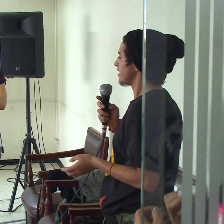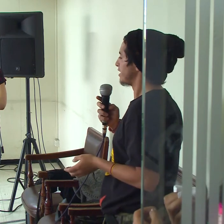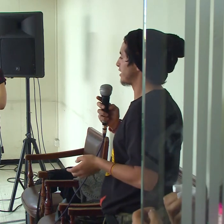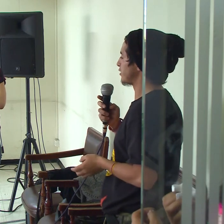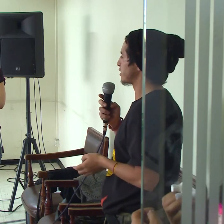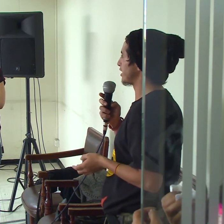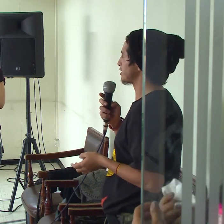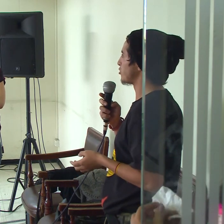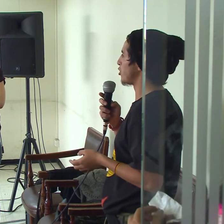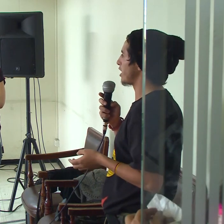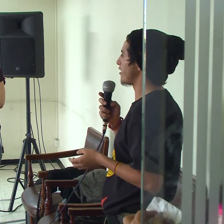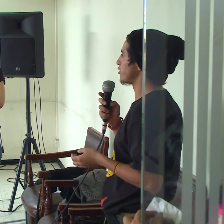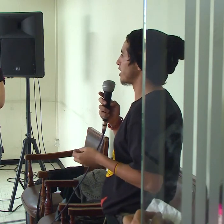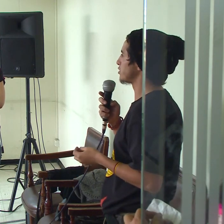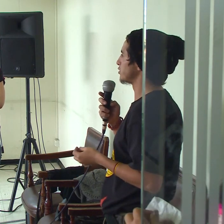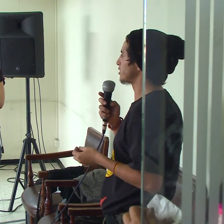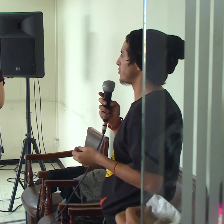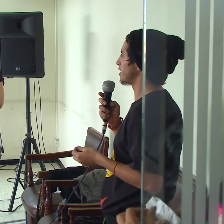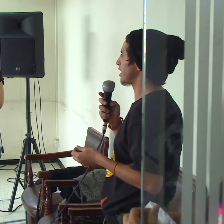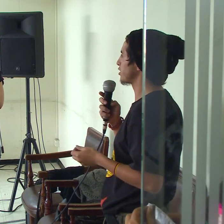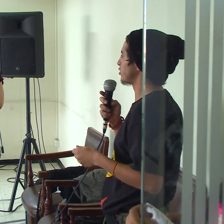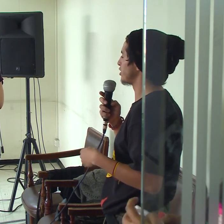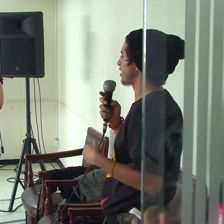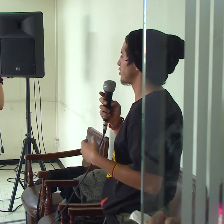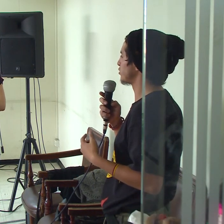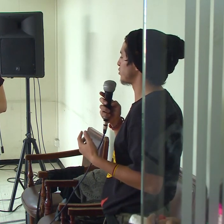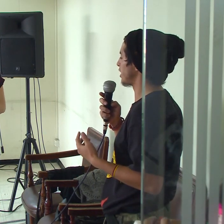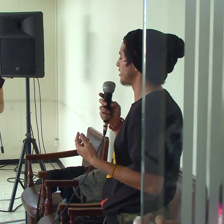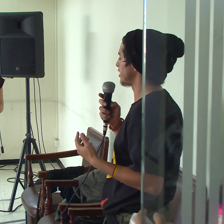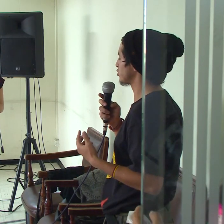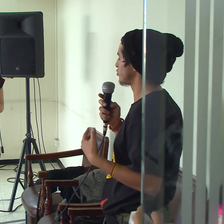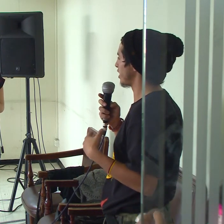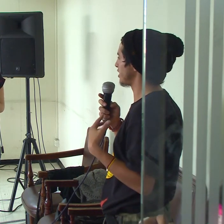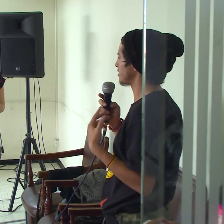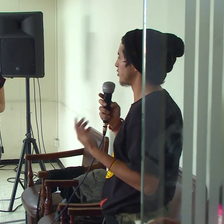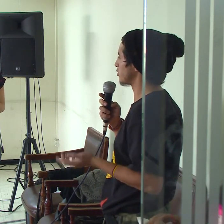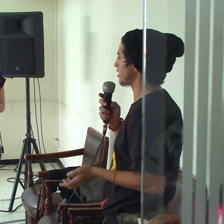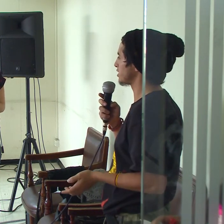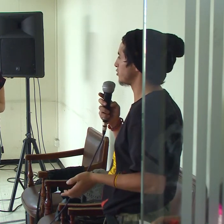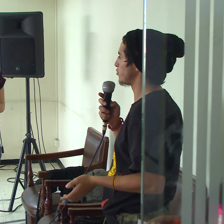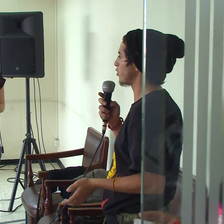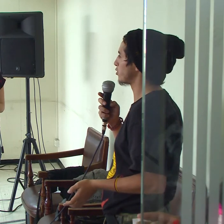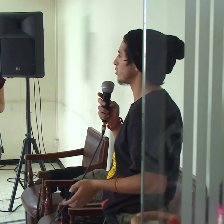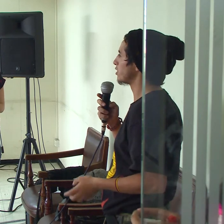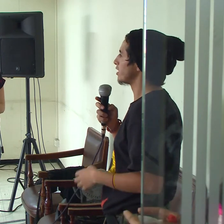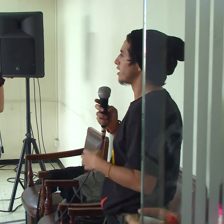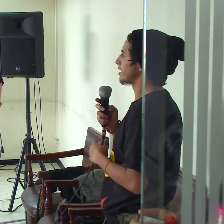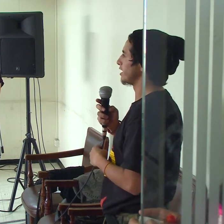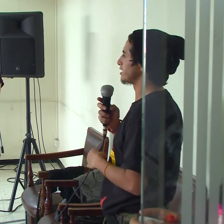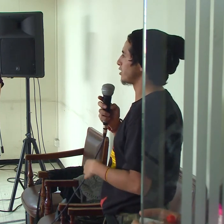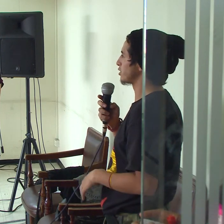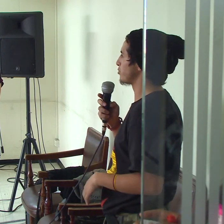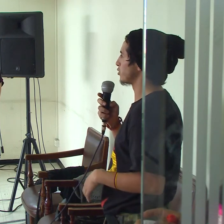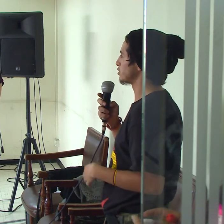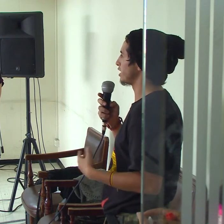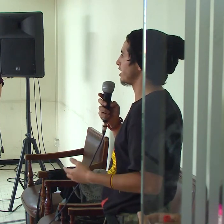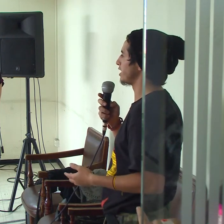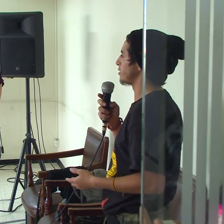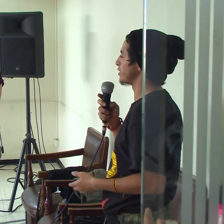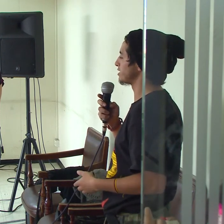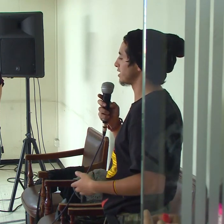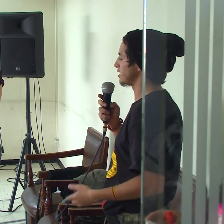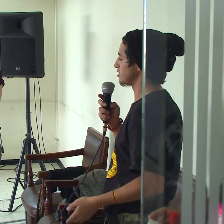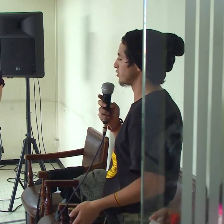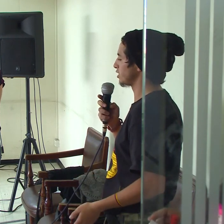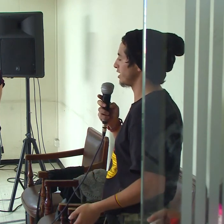y creo que es como la valoración también arqueológica y cultural de los humedales de bogotá sí un poco que es algo que poco se le